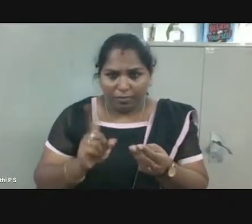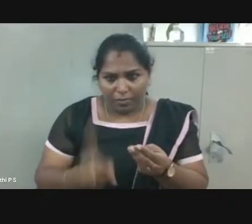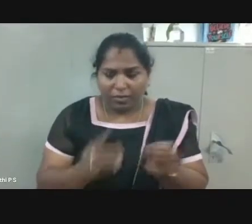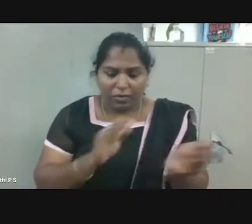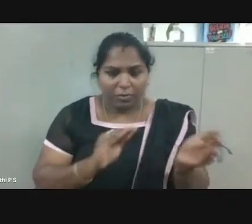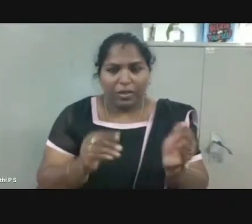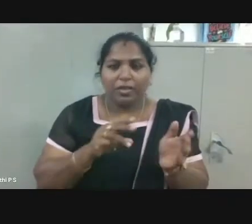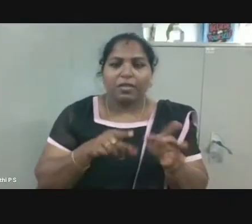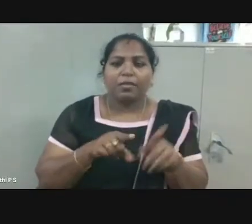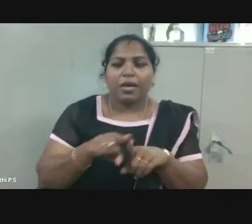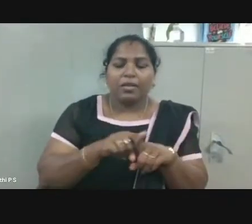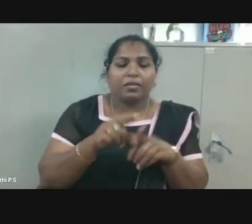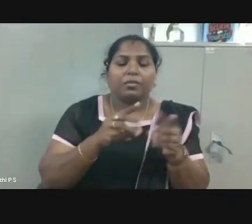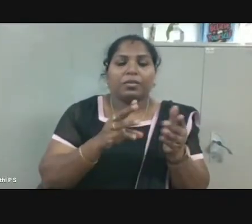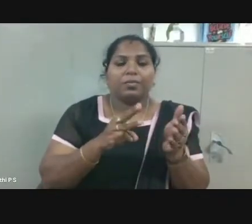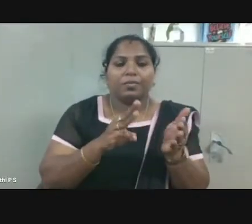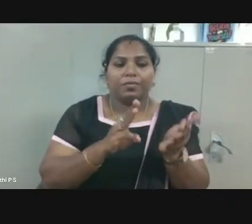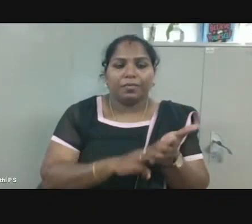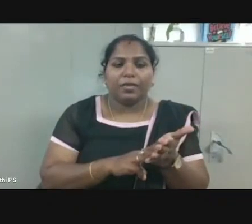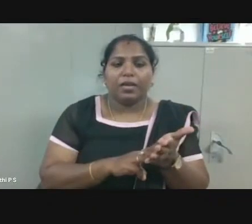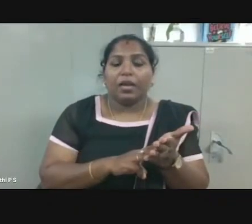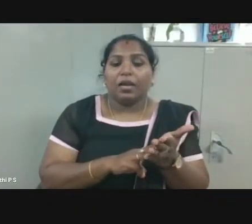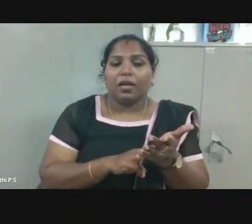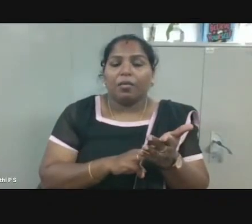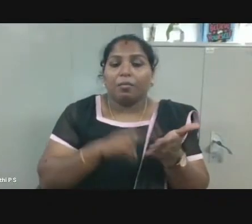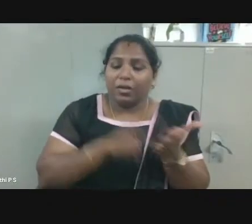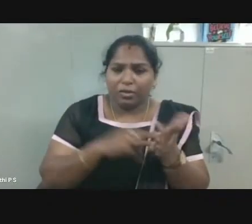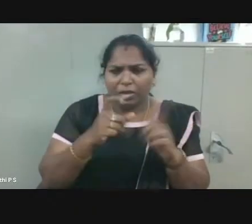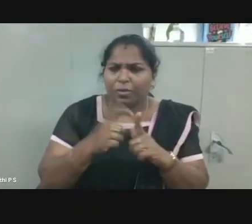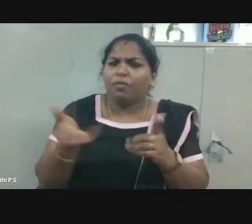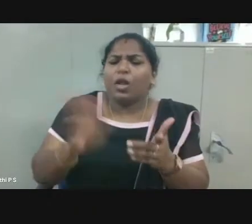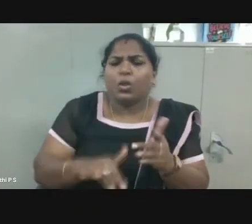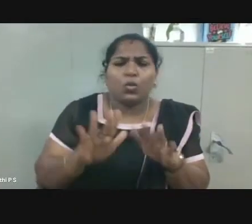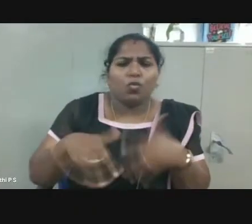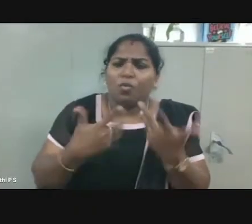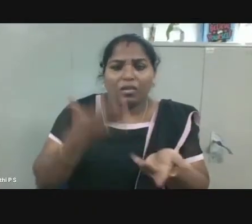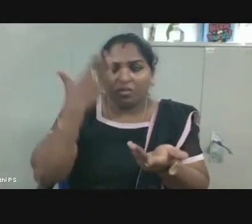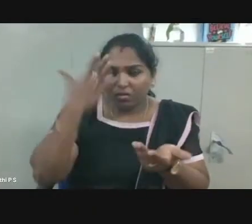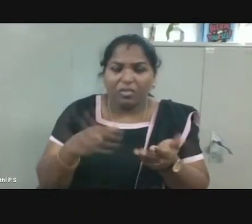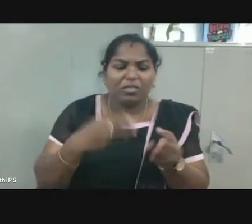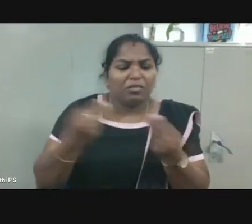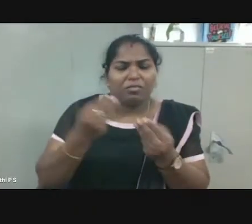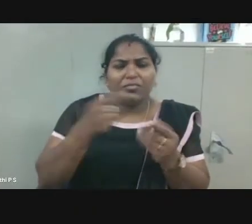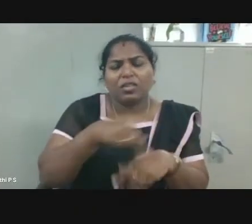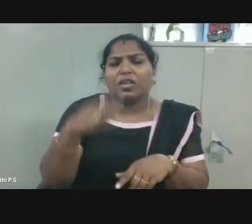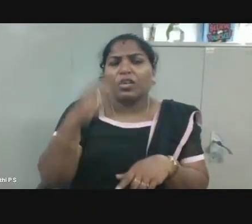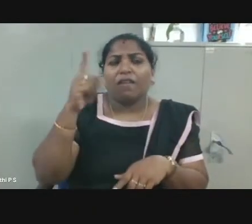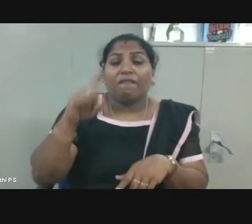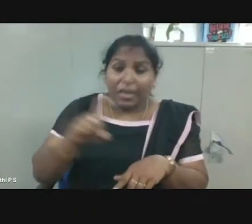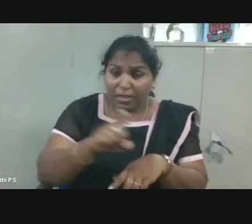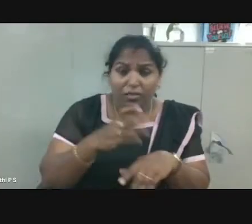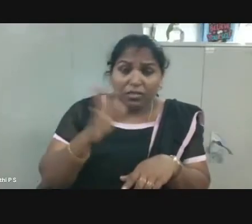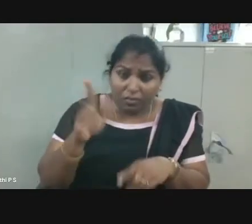മസ്കുലർ ഡിസ്ട്രോഫി എന്തുകൊണ്ട് വന്നു എന്ന് ഇവർക്ക് മനസ്സിലാകണം. ഇപ്പൊ ചിലർ പറയും അത് രോഗം വൈറസ് കൊണ്ടുവന്നതാണ്.